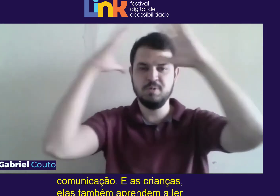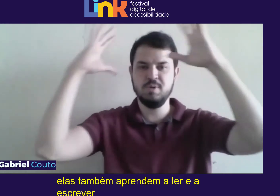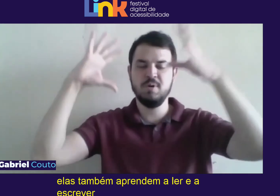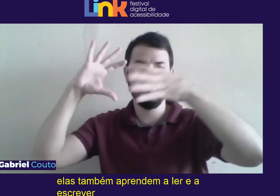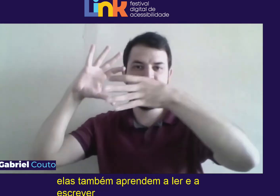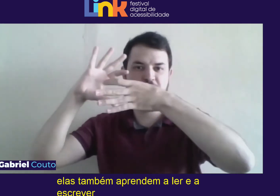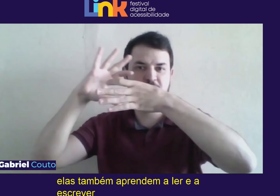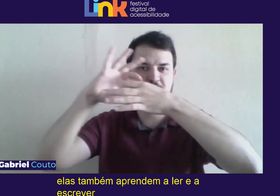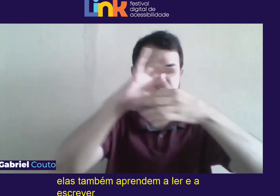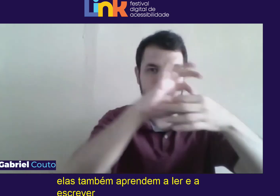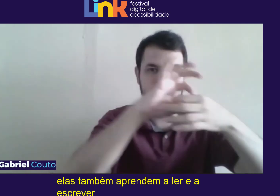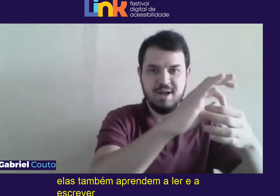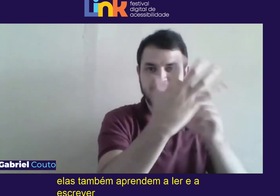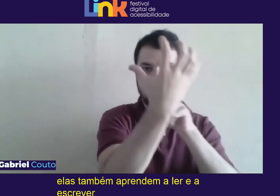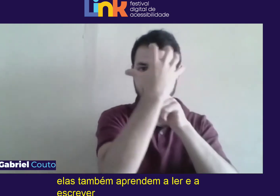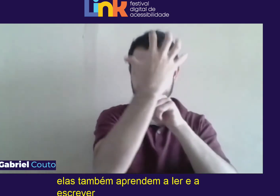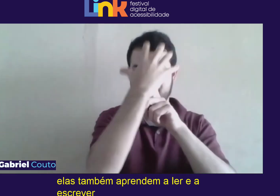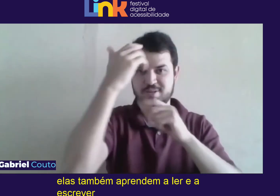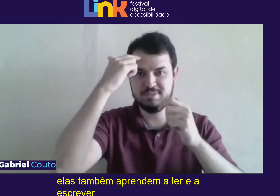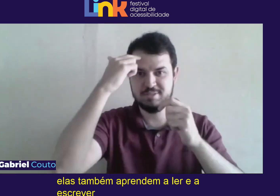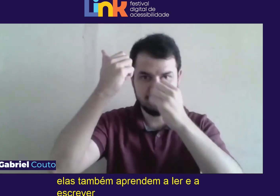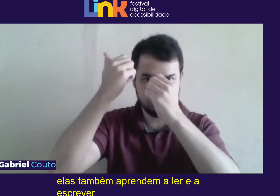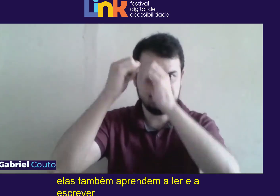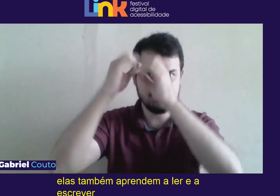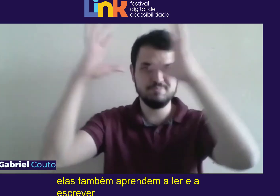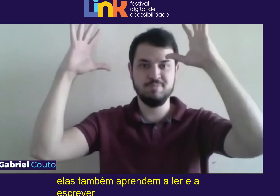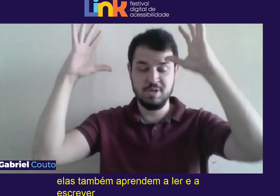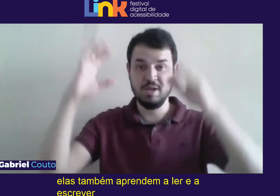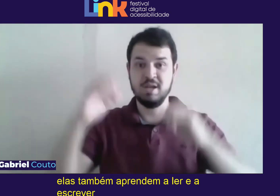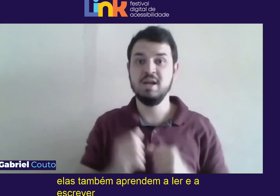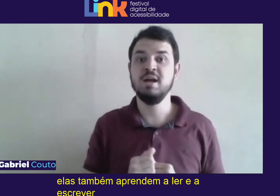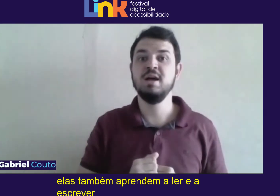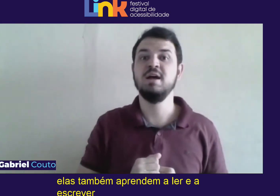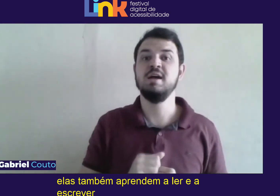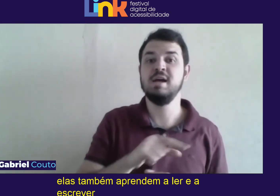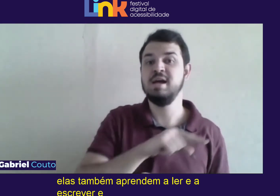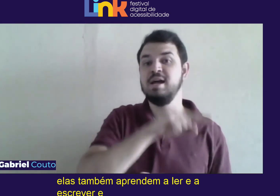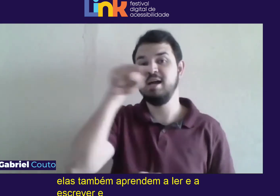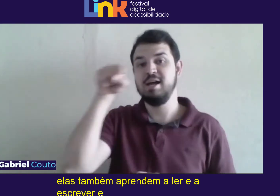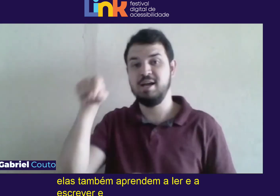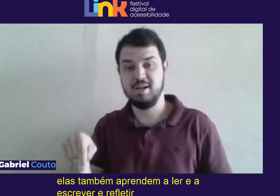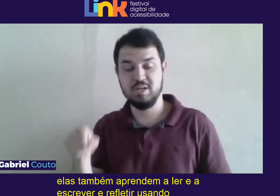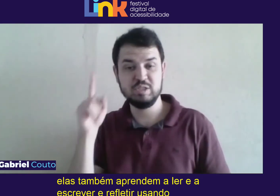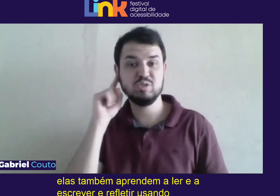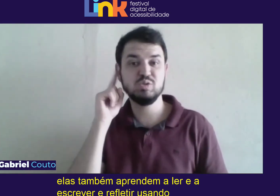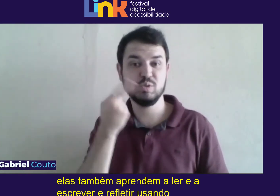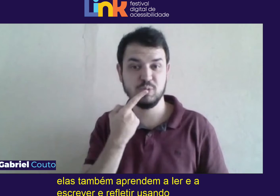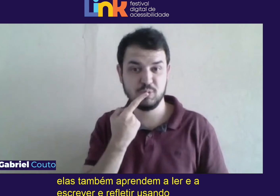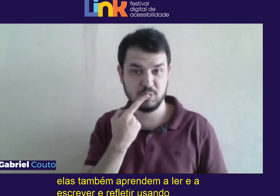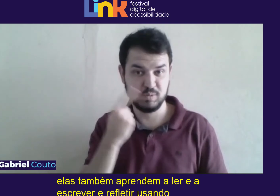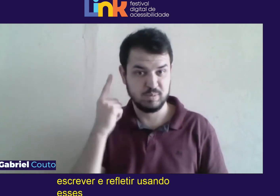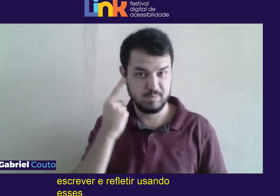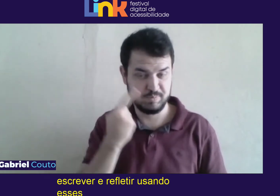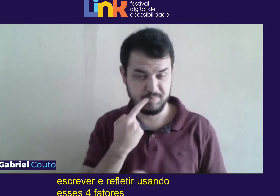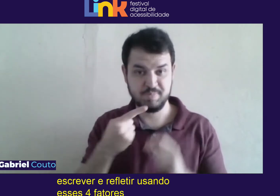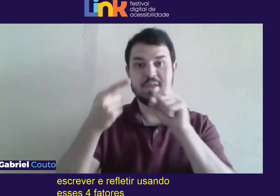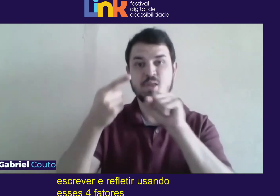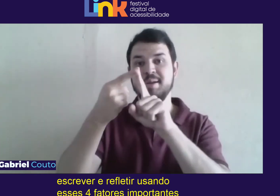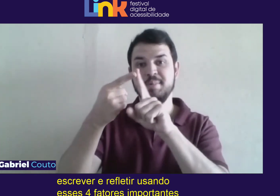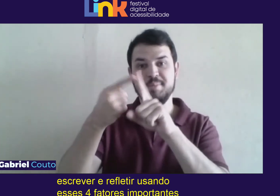refletir usando esses quatro fatores importantes, né? As crianças surdas,